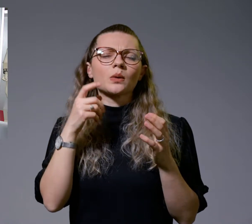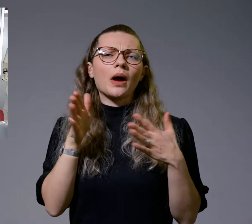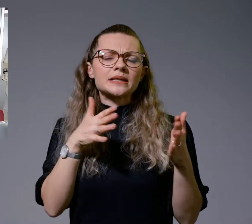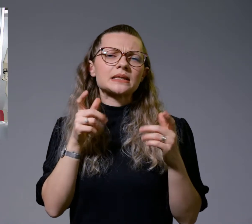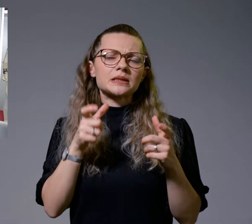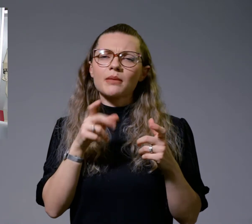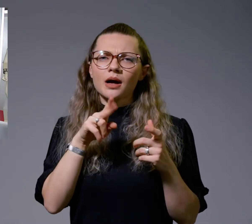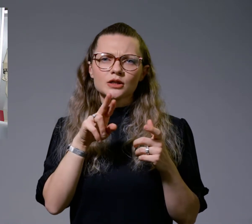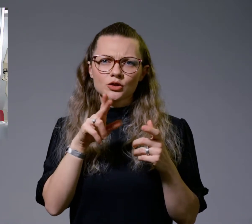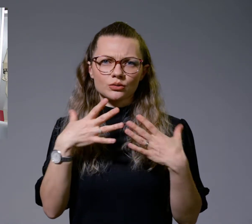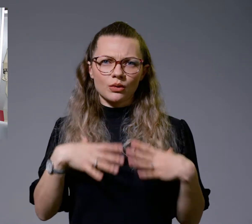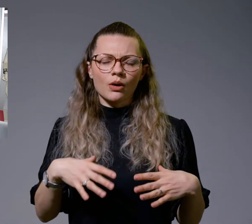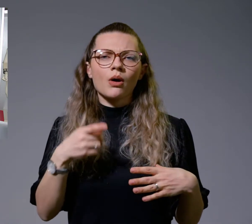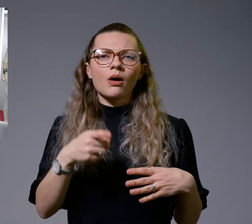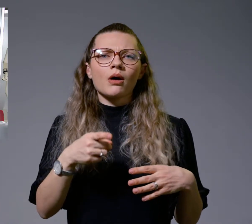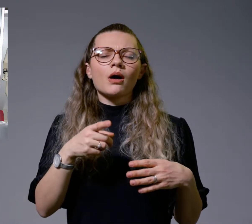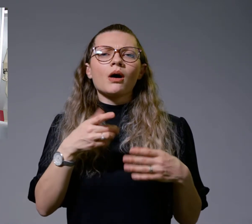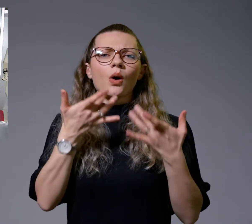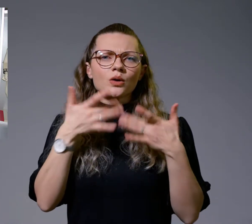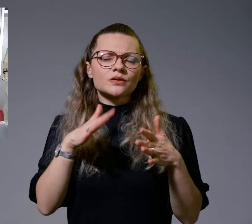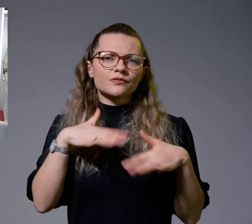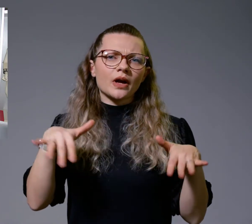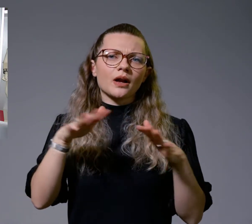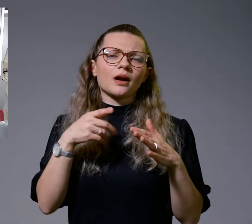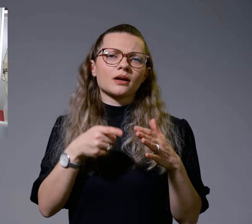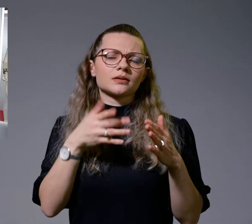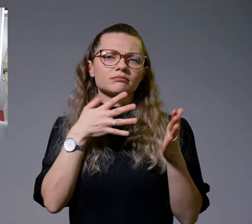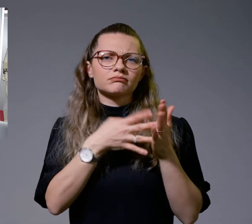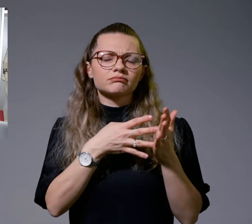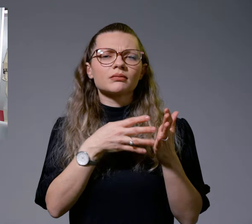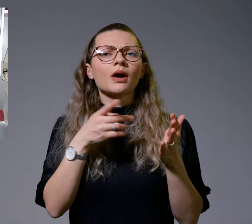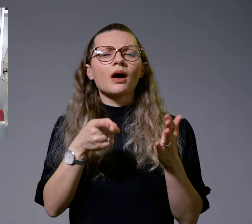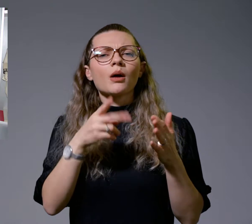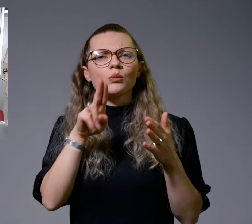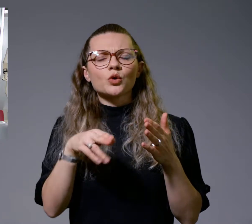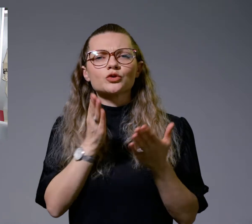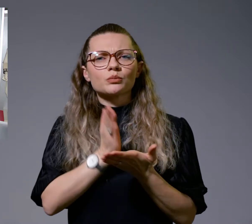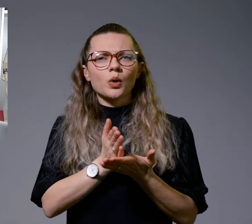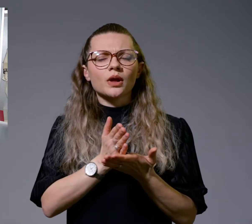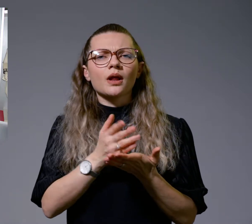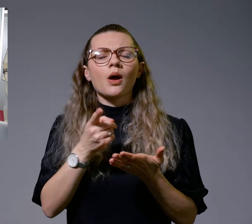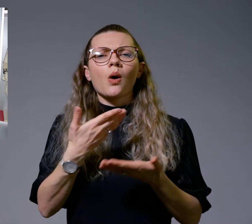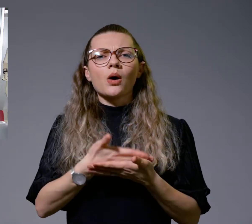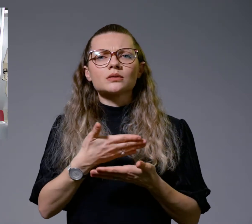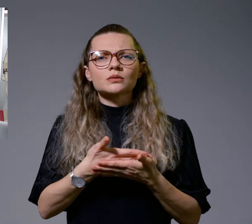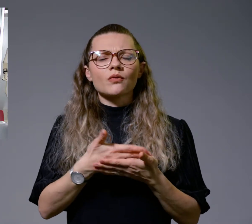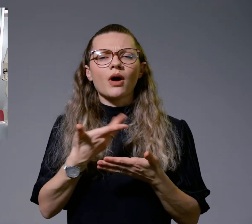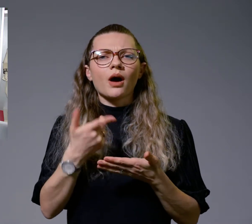Според останатите универзални карактеристики, се дели врз основа на полот,